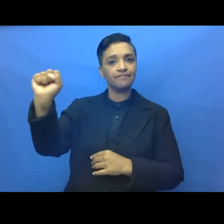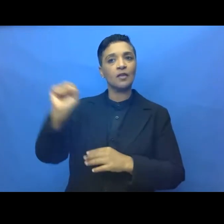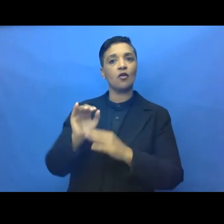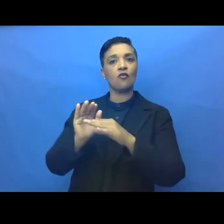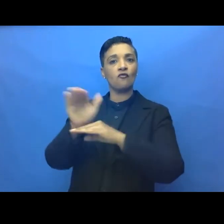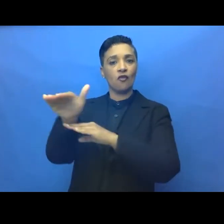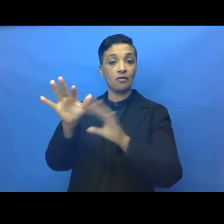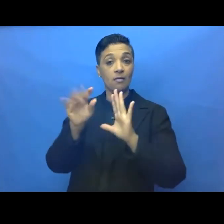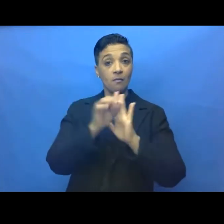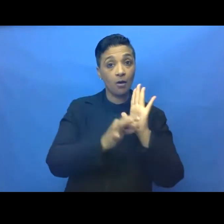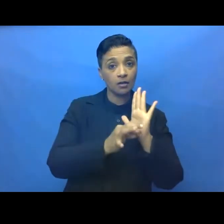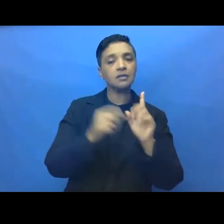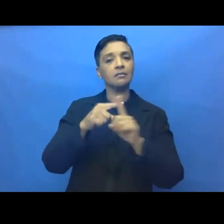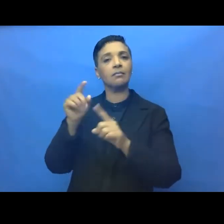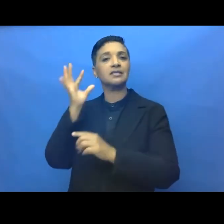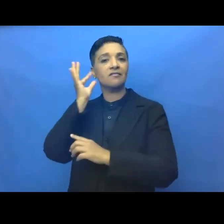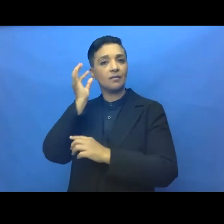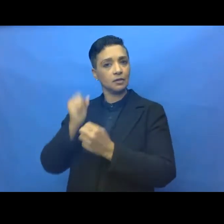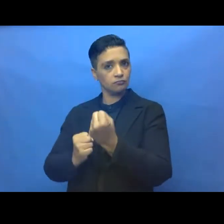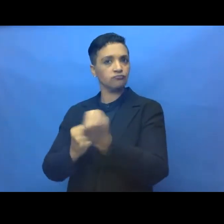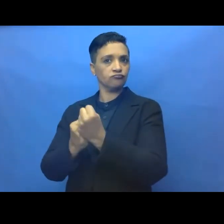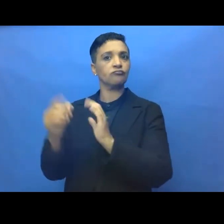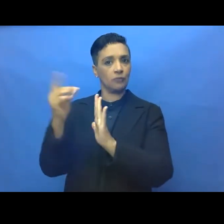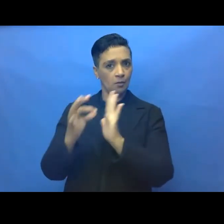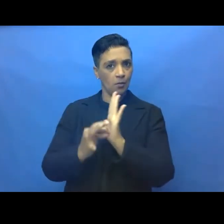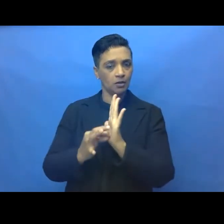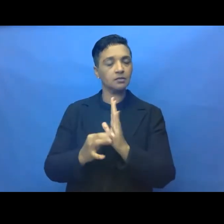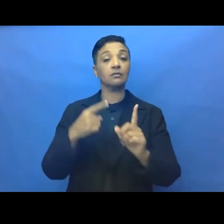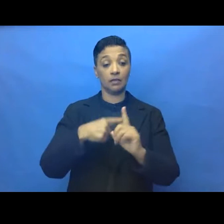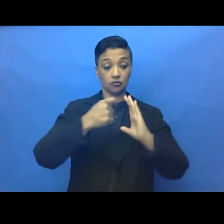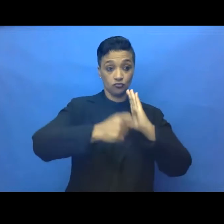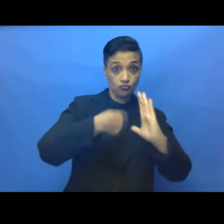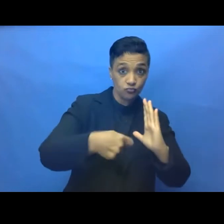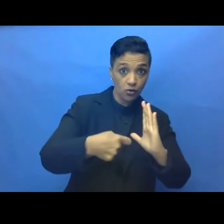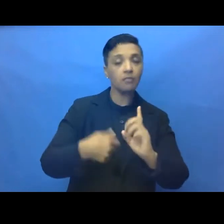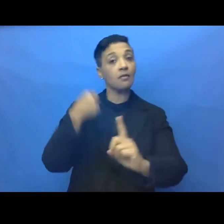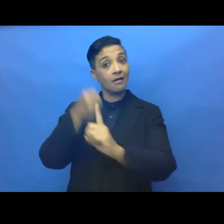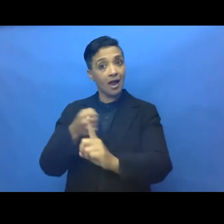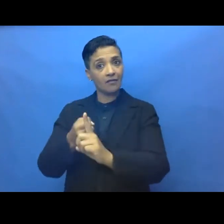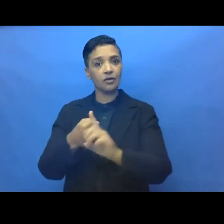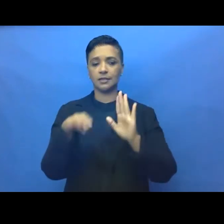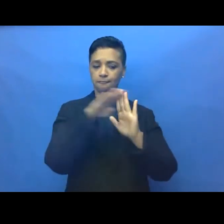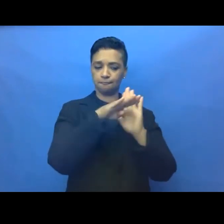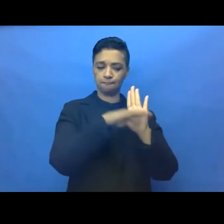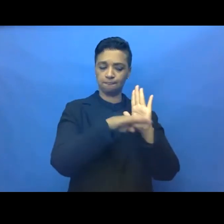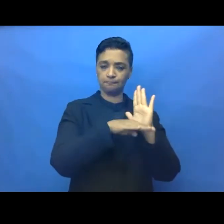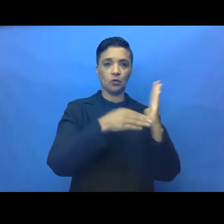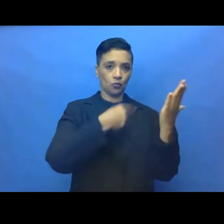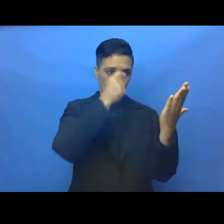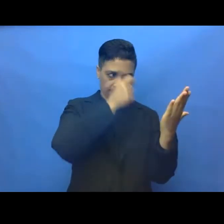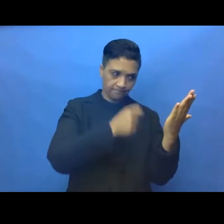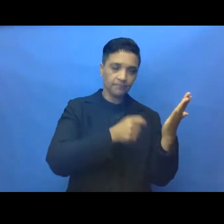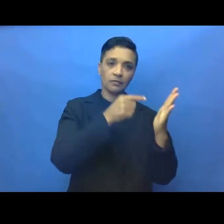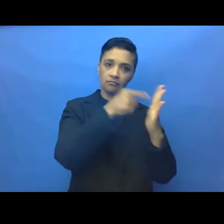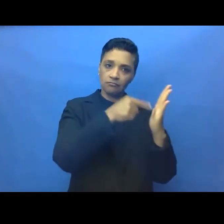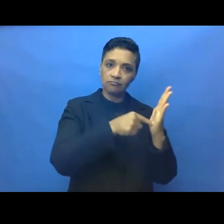comme en témoigne la politique étrangère et féministe et la politique d'aide internationale féministe du Canada, ainsi que ses programmes de